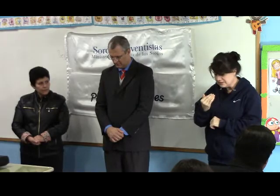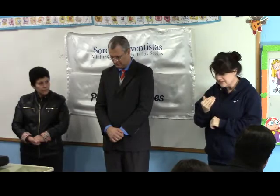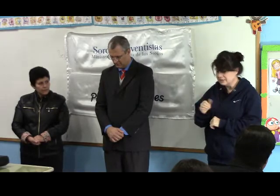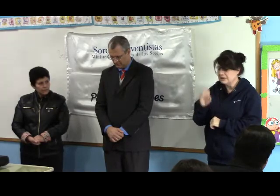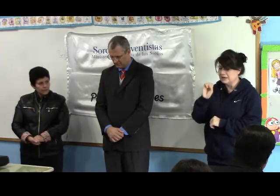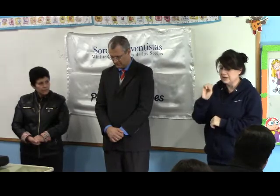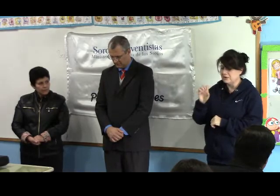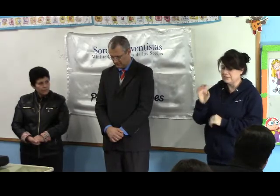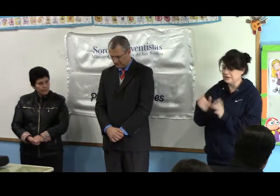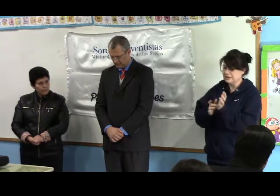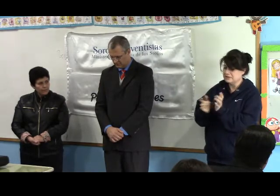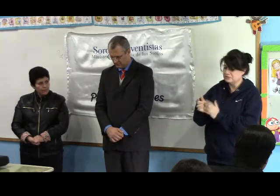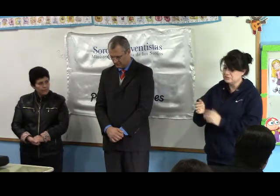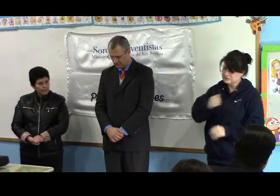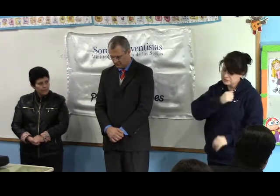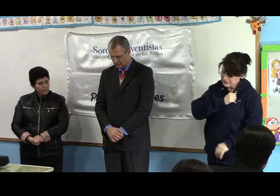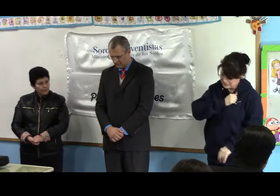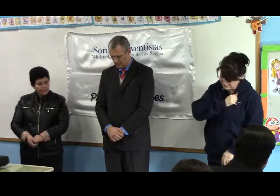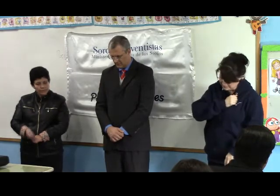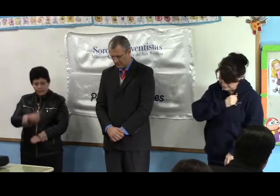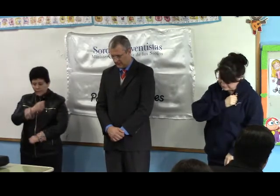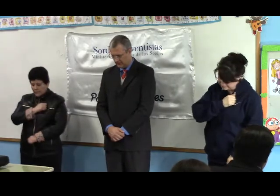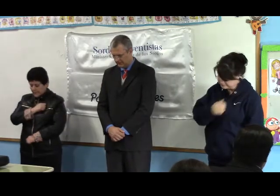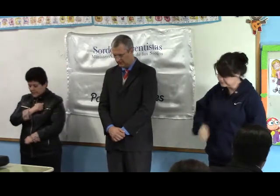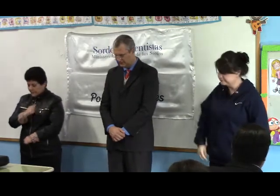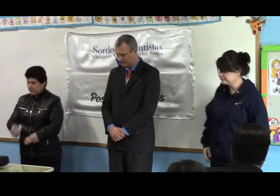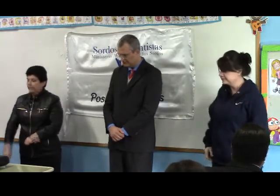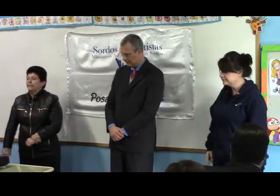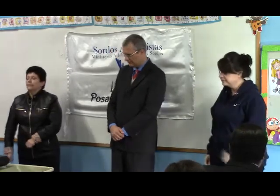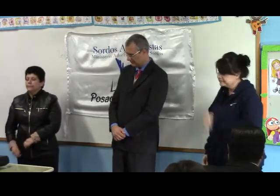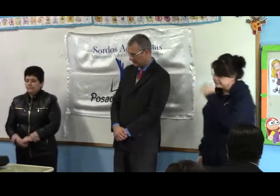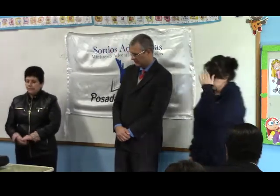Gracias, en el nombre de Jesús.